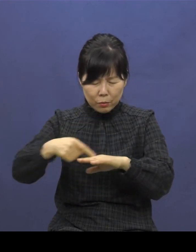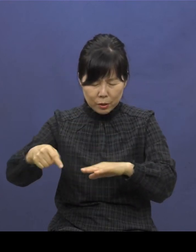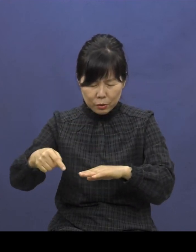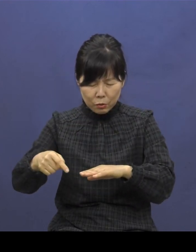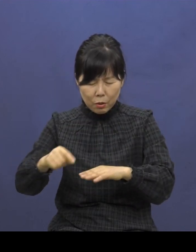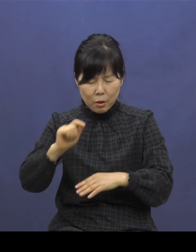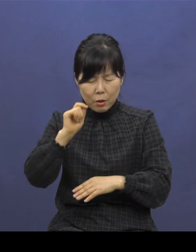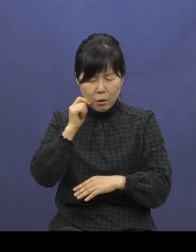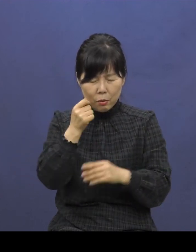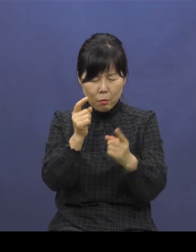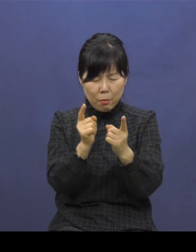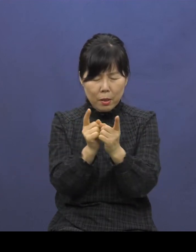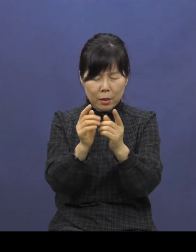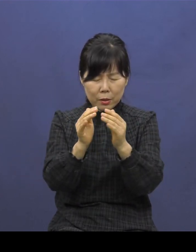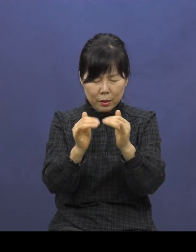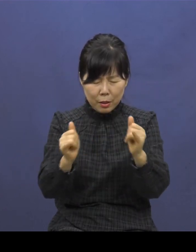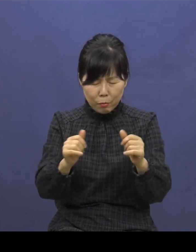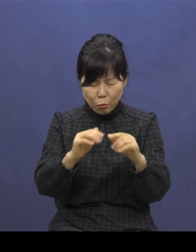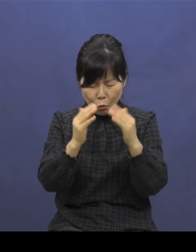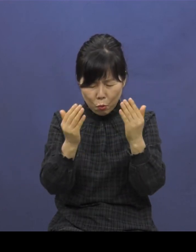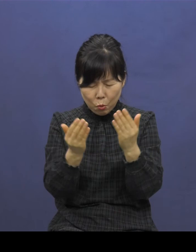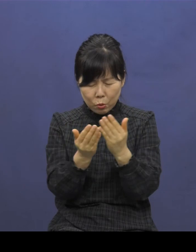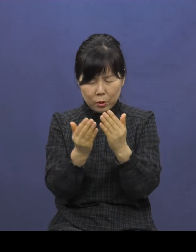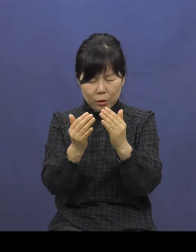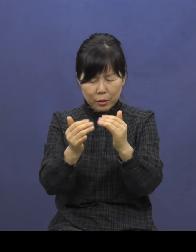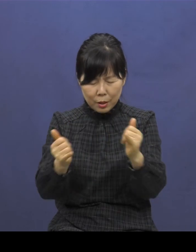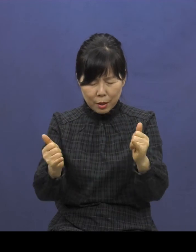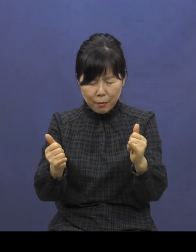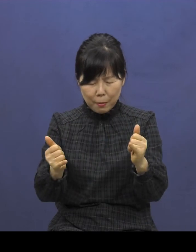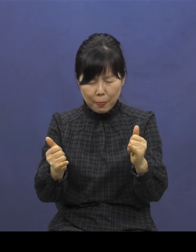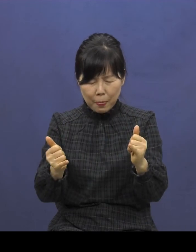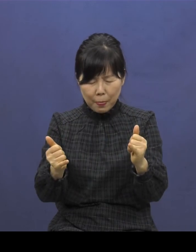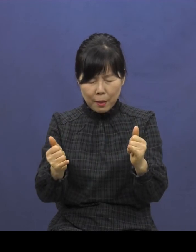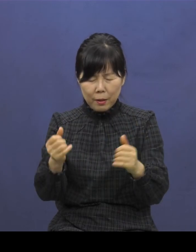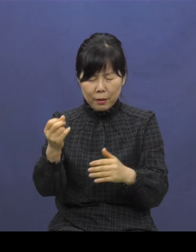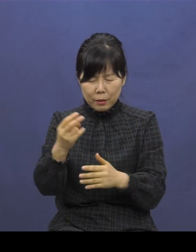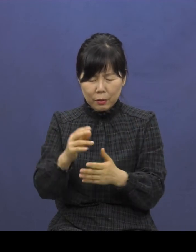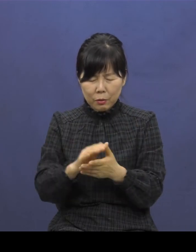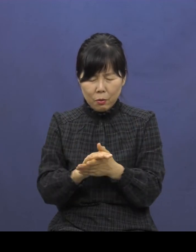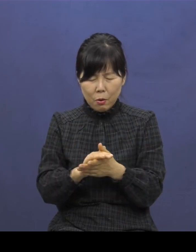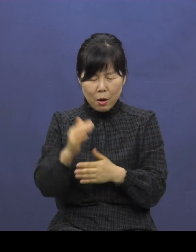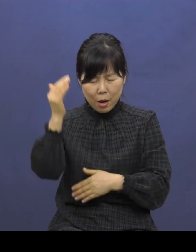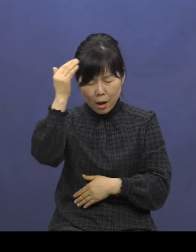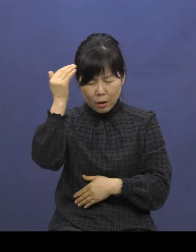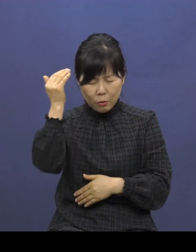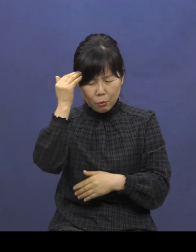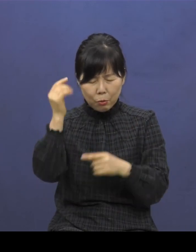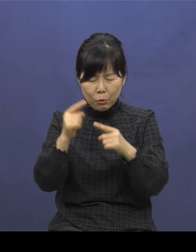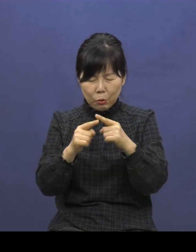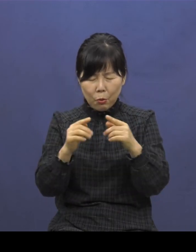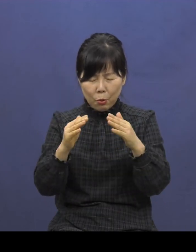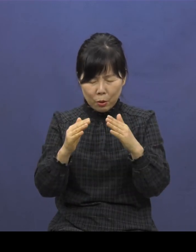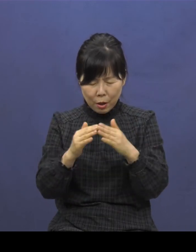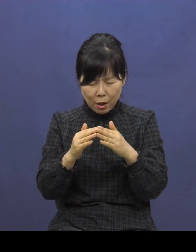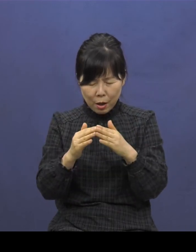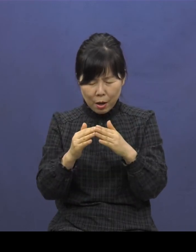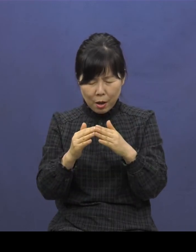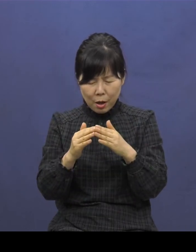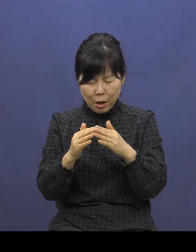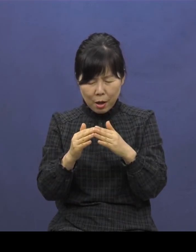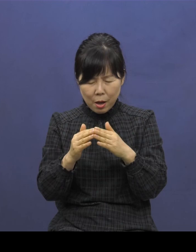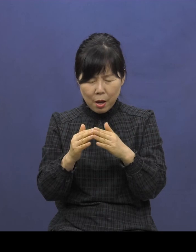그리고 어려움 겪고 있는 그 모든 사람들, 그리고 정말 이 일을 통해서 새로워질 이